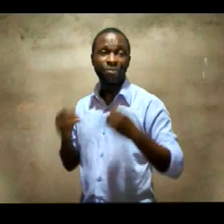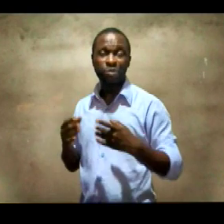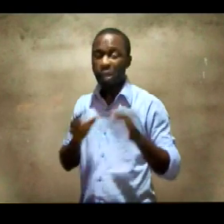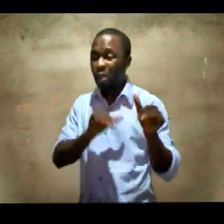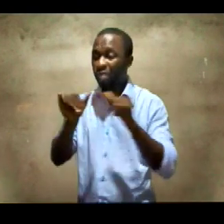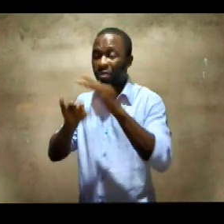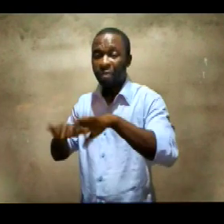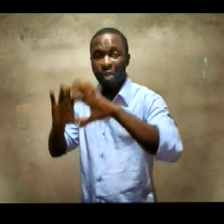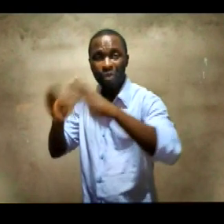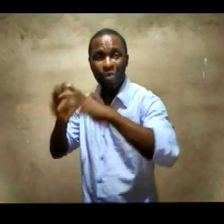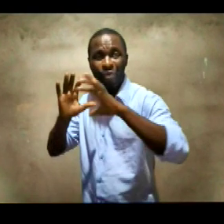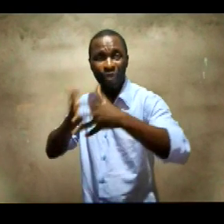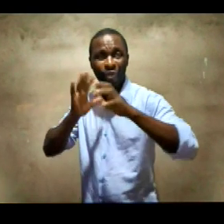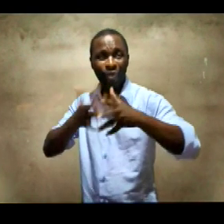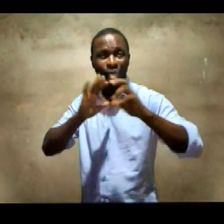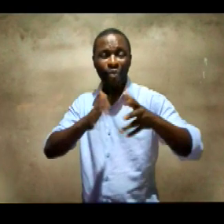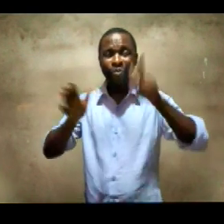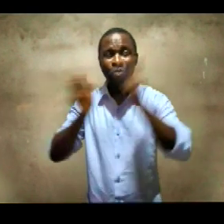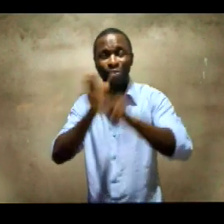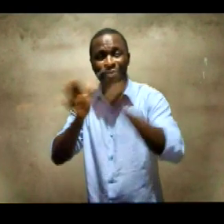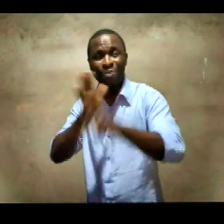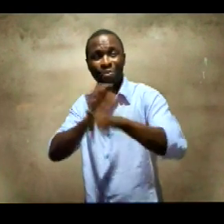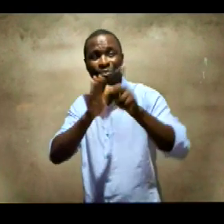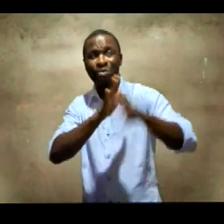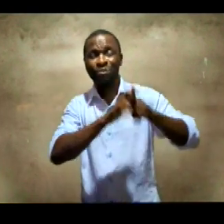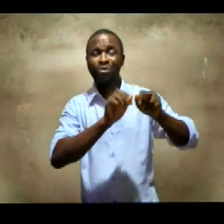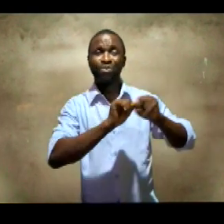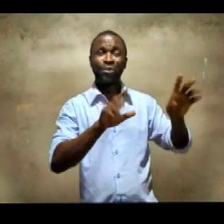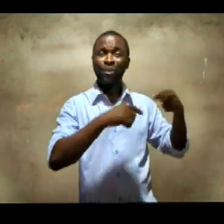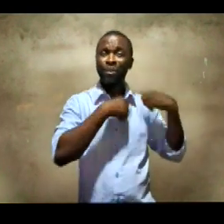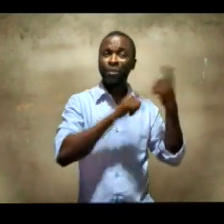dans ses environs depuis le 5 novembre.